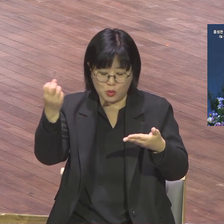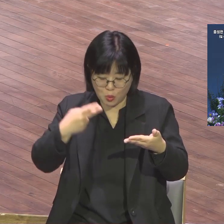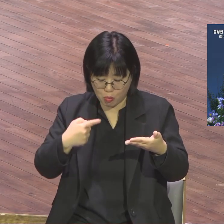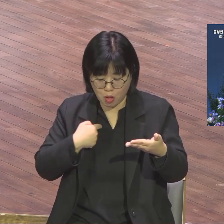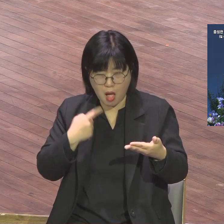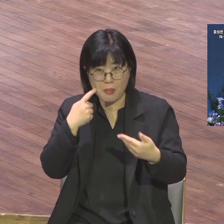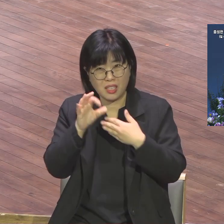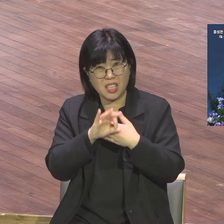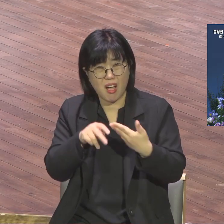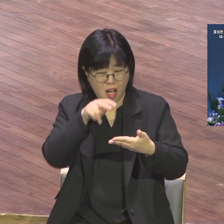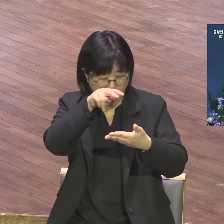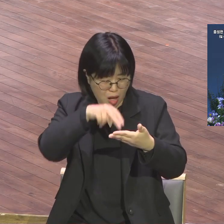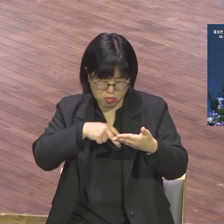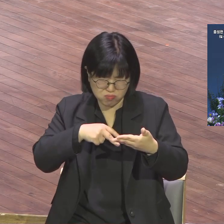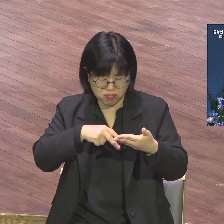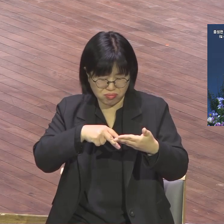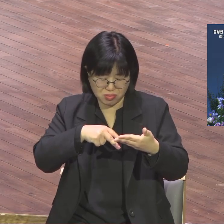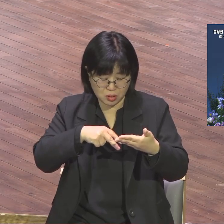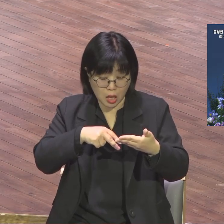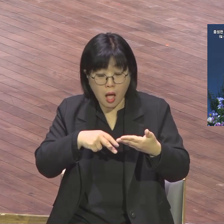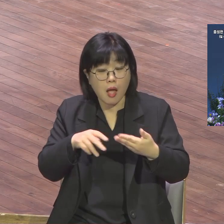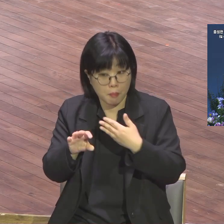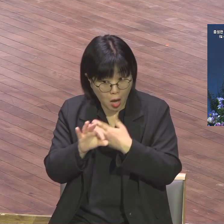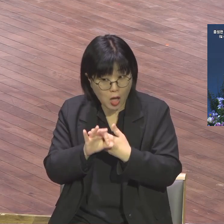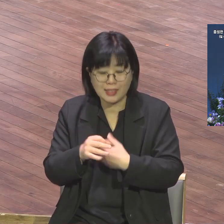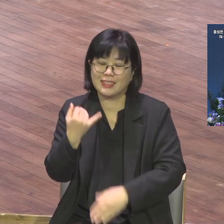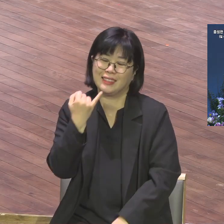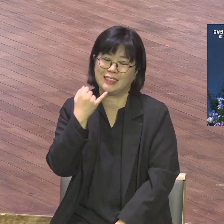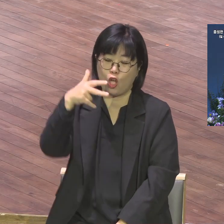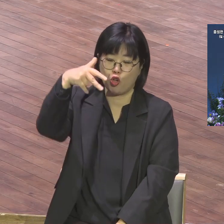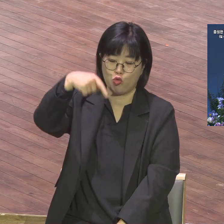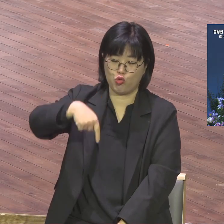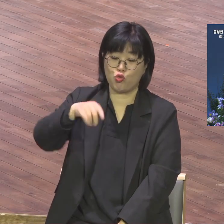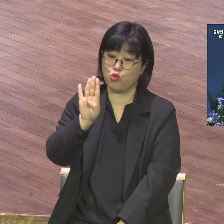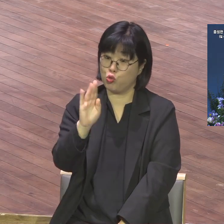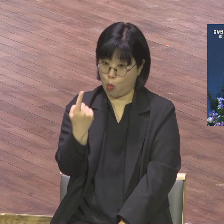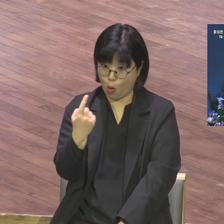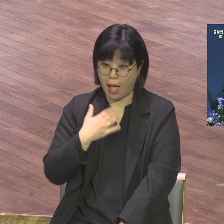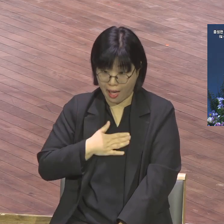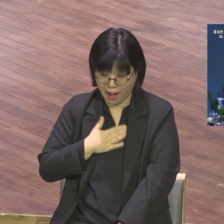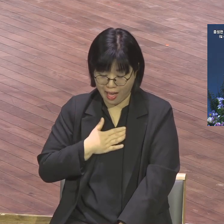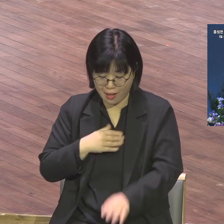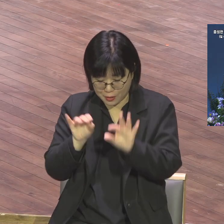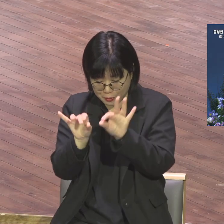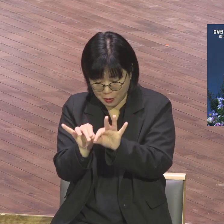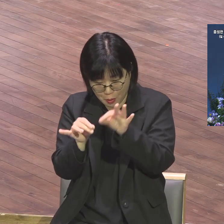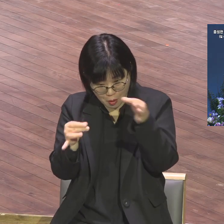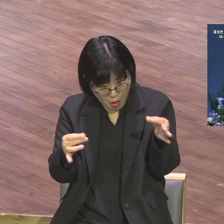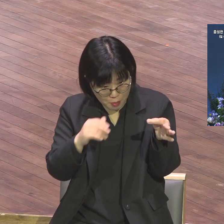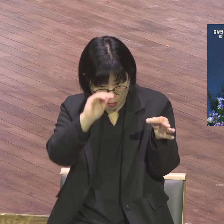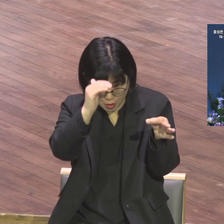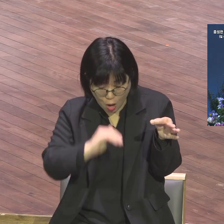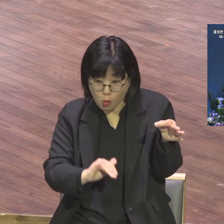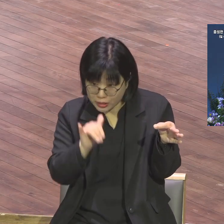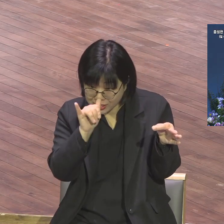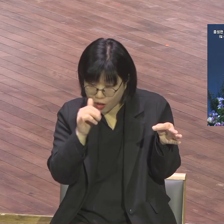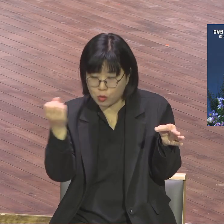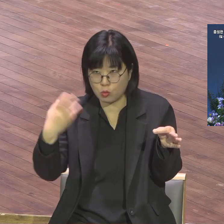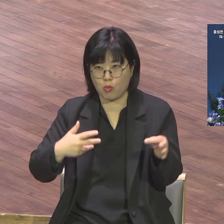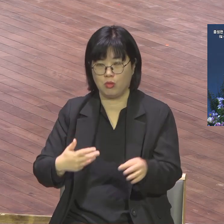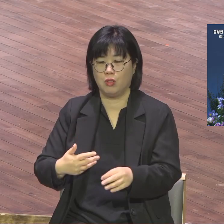쭉 정리하면 녹이 빌립보서 정리해놨어요. 녹취록을 쭉 다시 읽어보면 좋습니다. 중요한 것은